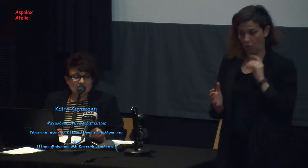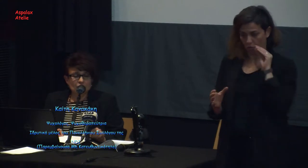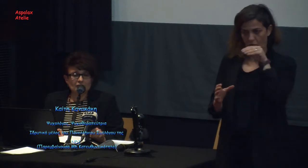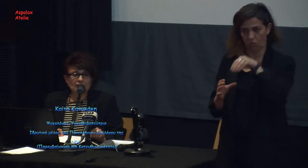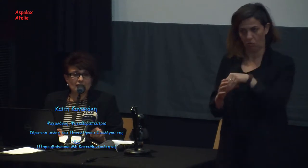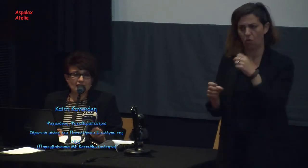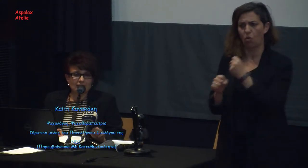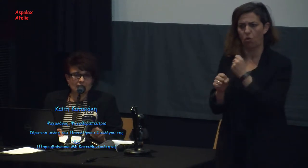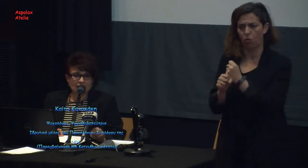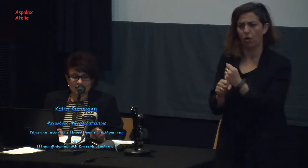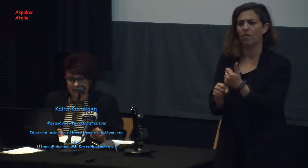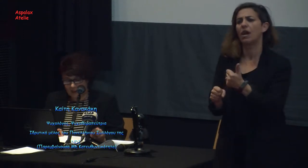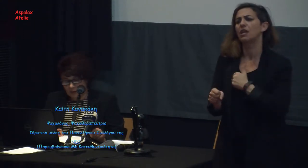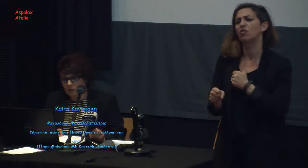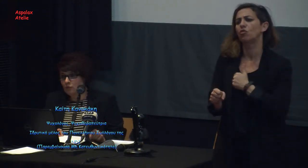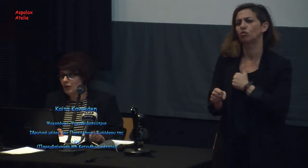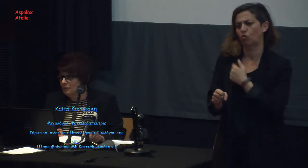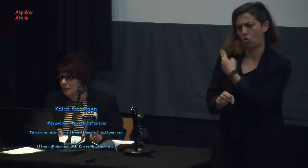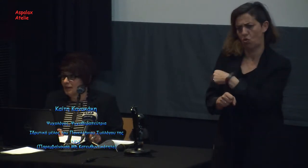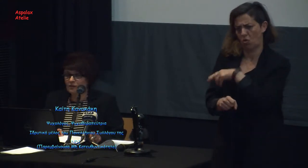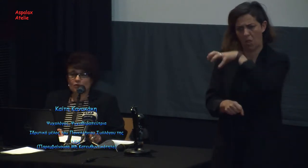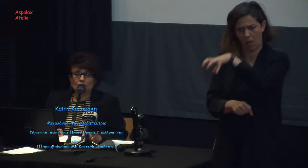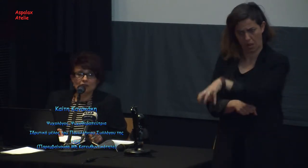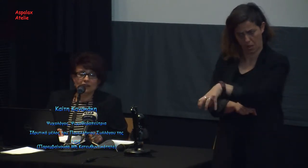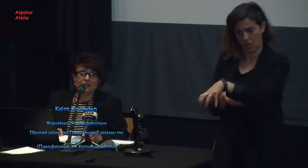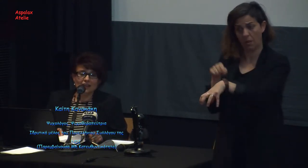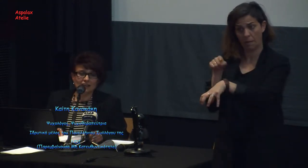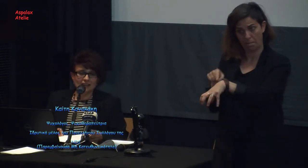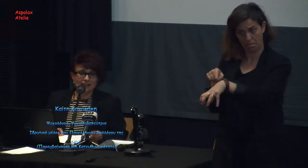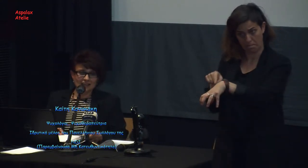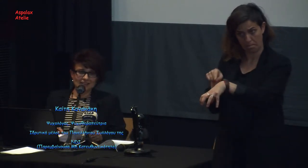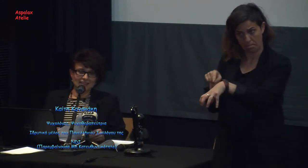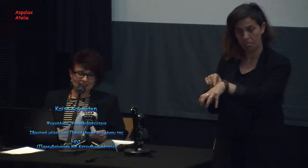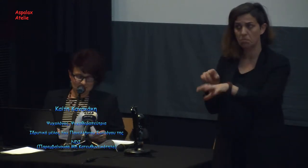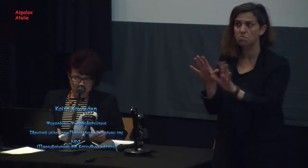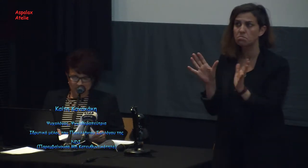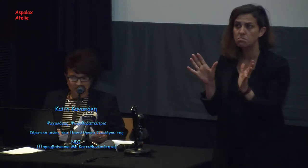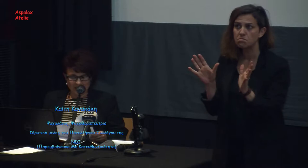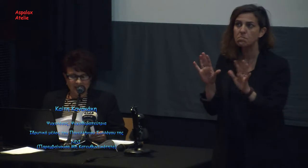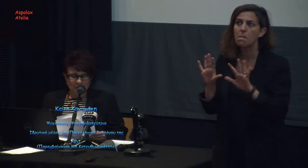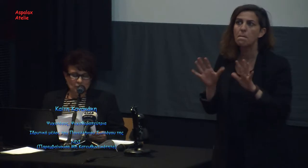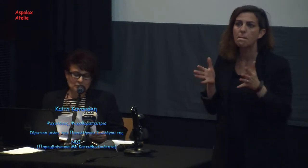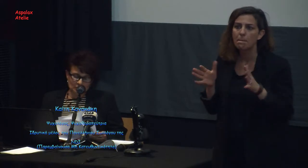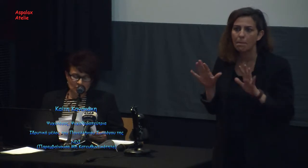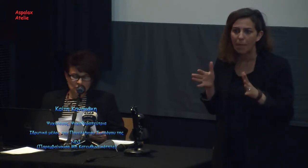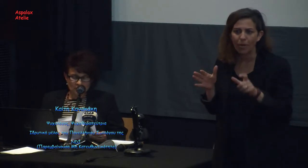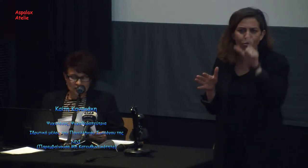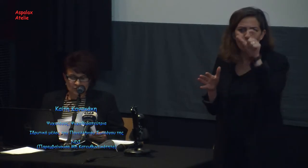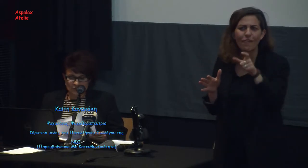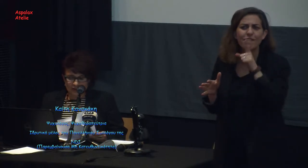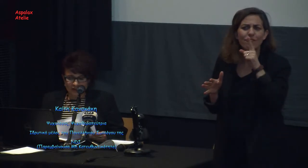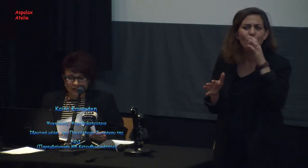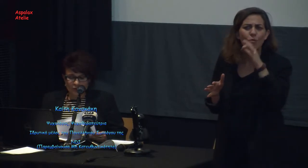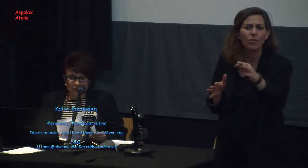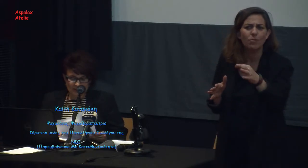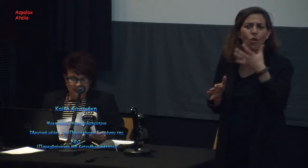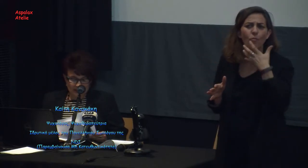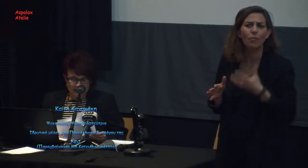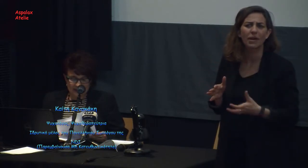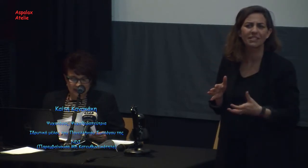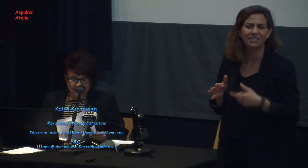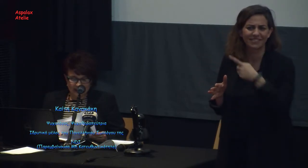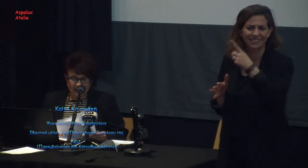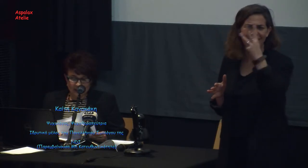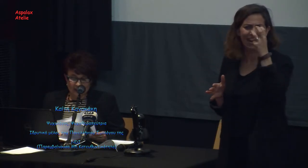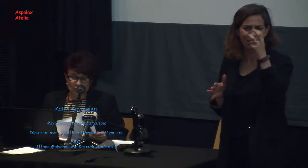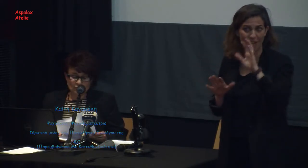σε μια ιδιωτική κλινική που πολύ πιθανόν να είναι η κλινική που είπε προηγουμένως ο